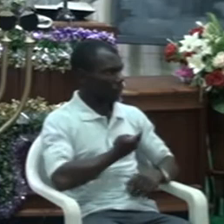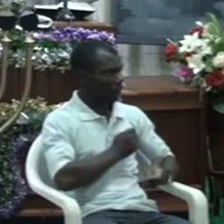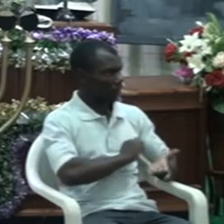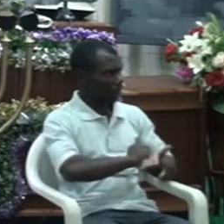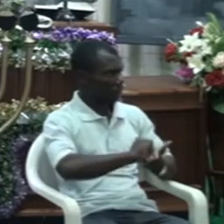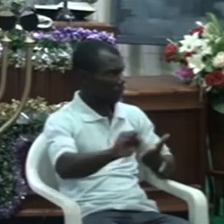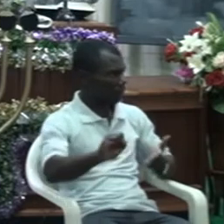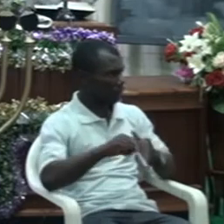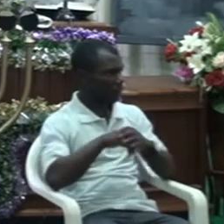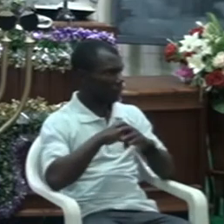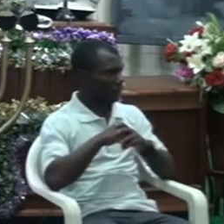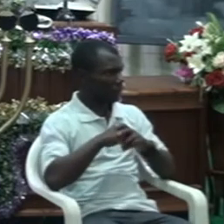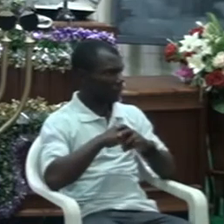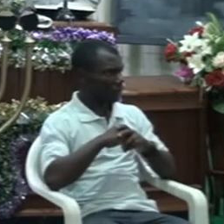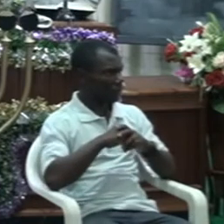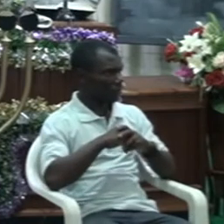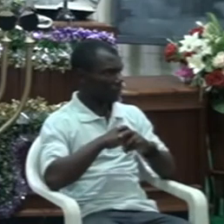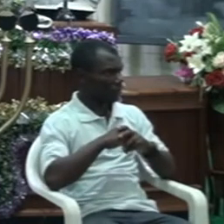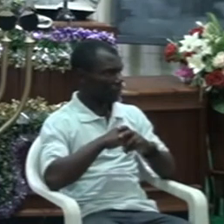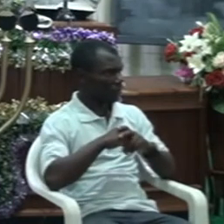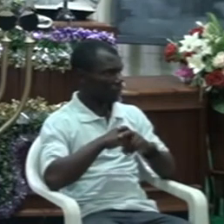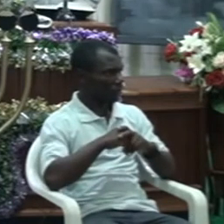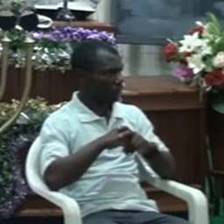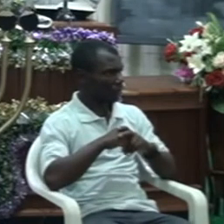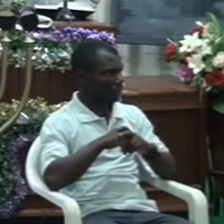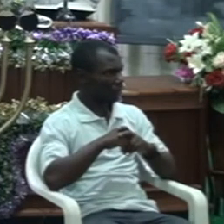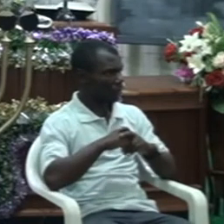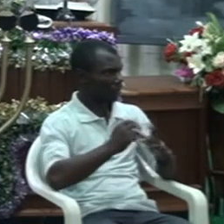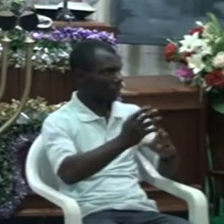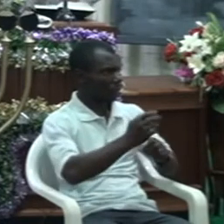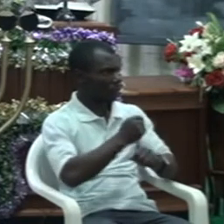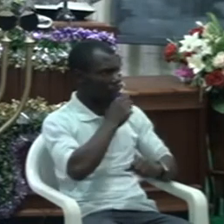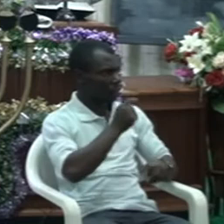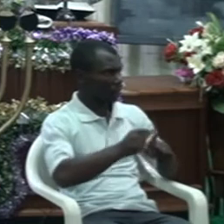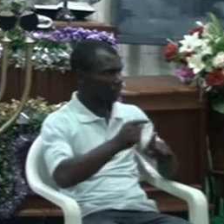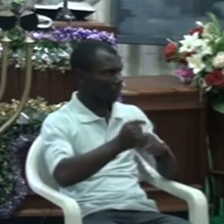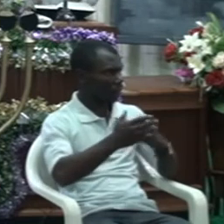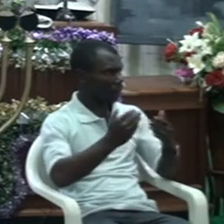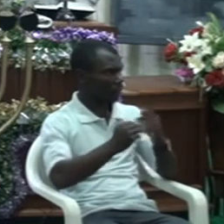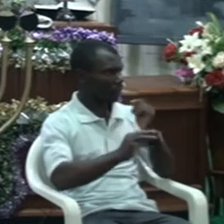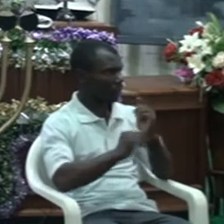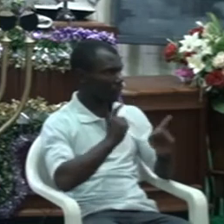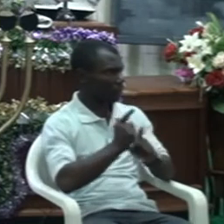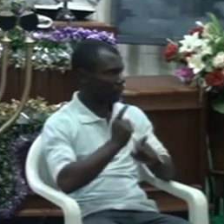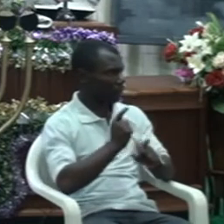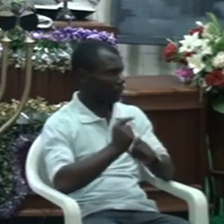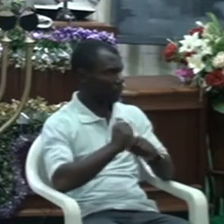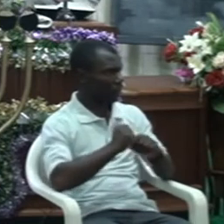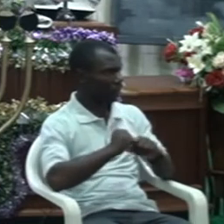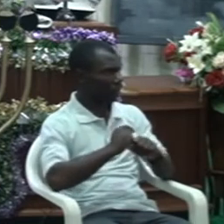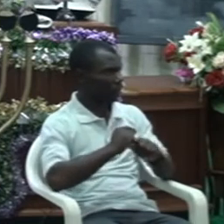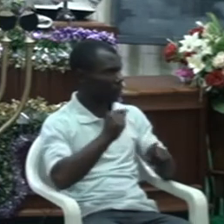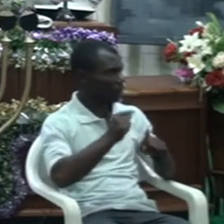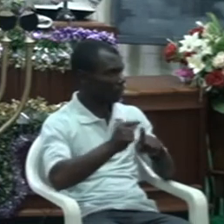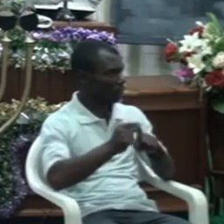C'est la parole qui nous sanctifie. Tout ce qu'on m'a donné à la légère. Alors qu'on ne prenne pas la parole à la légère.